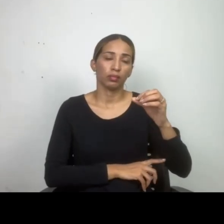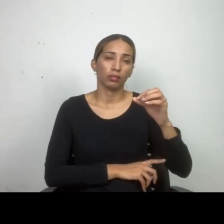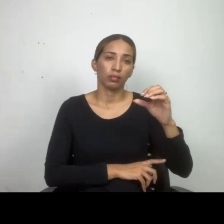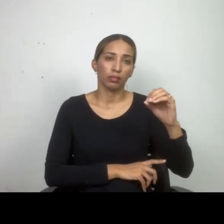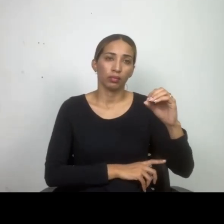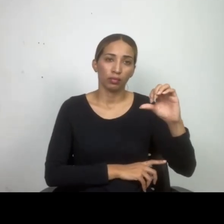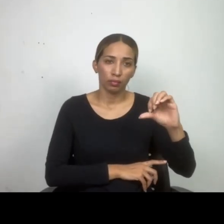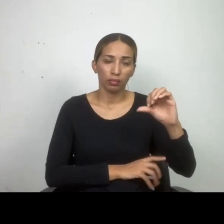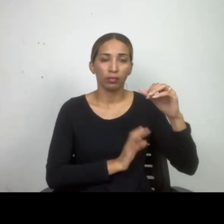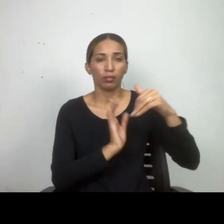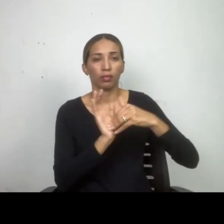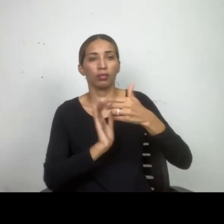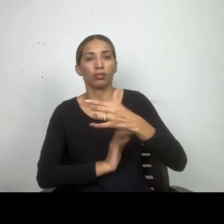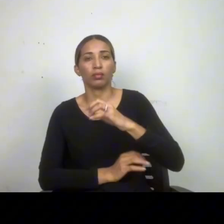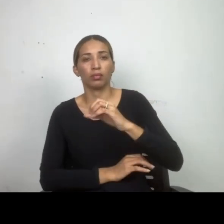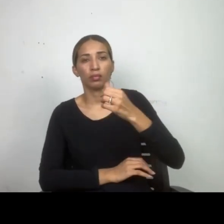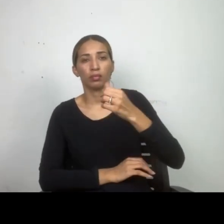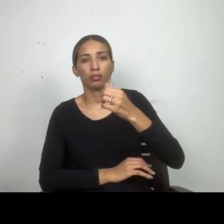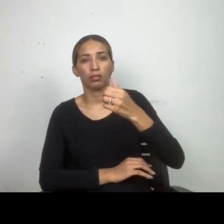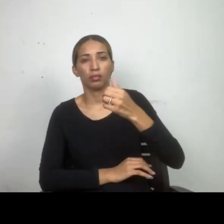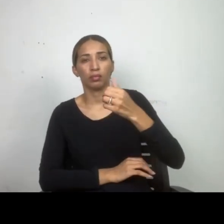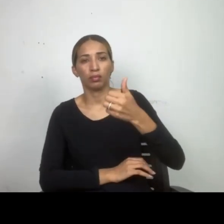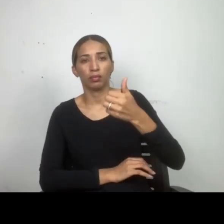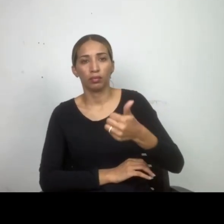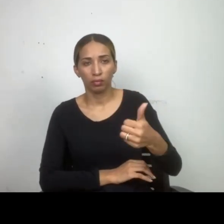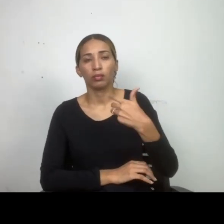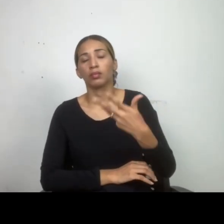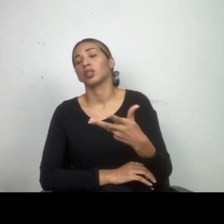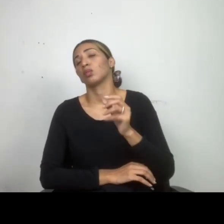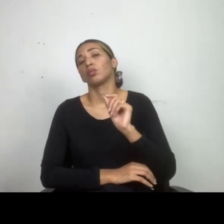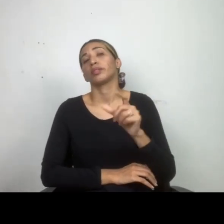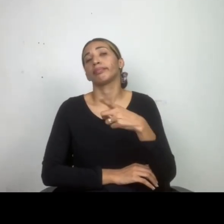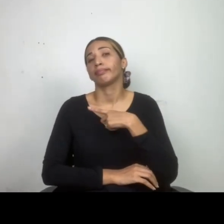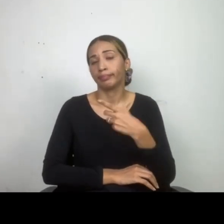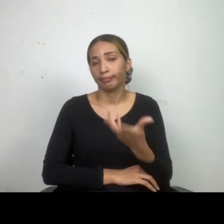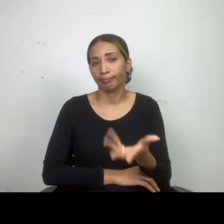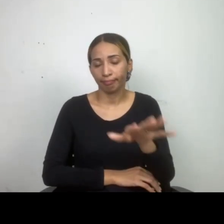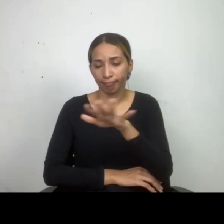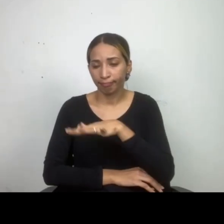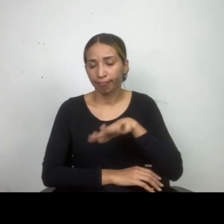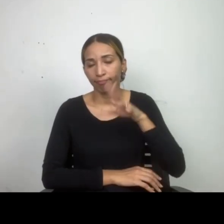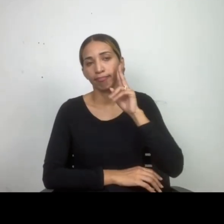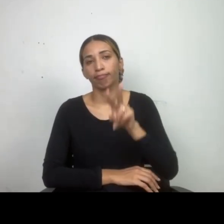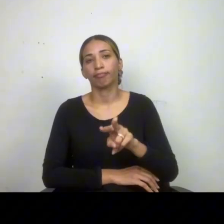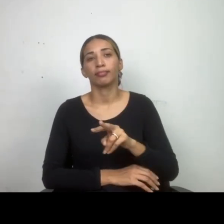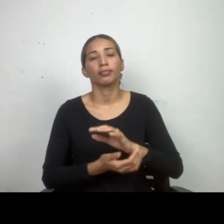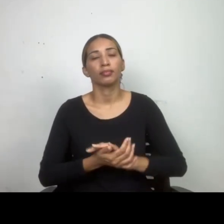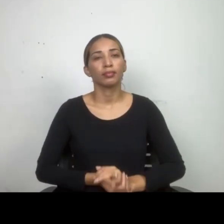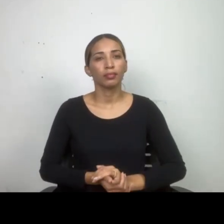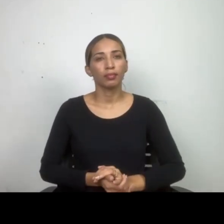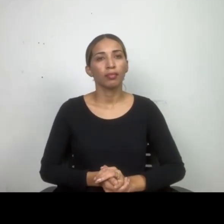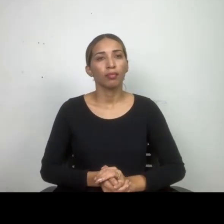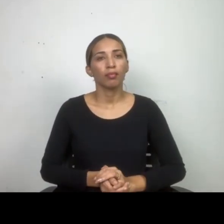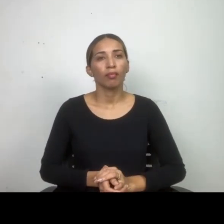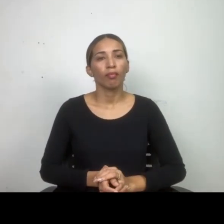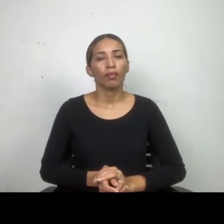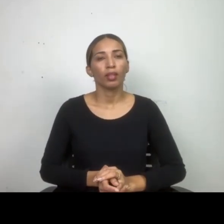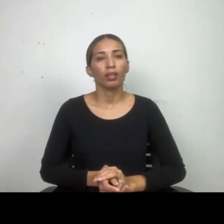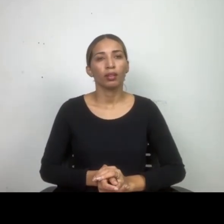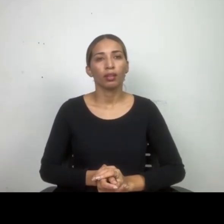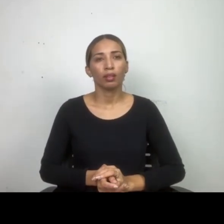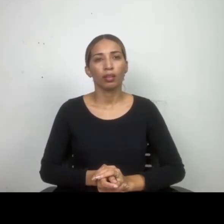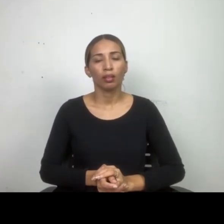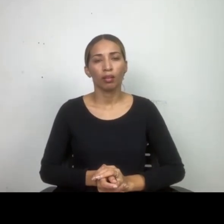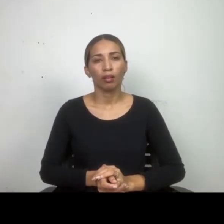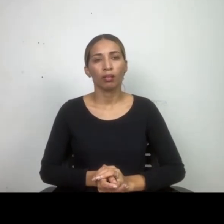Então, dessa forma, qual que é o cenário que a gente tem? Sim, a resolução é a resolução do Conselho